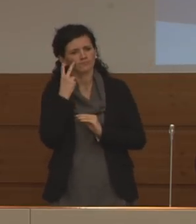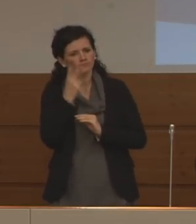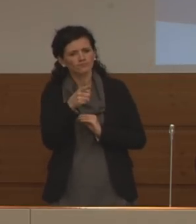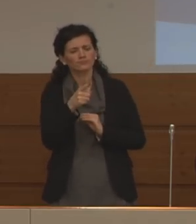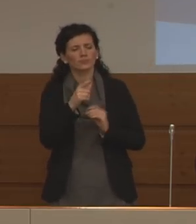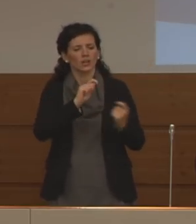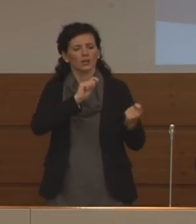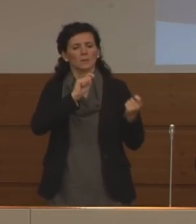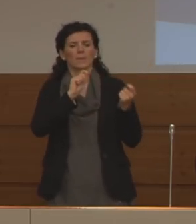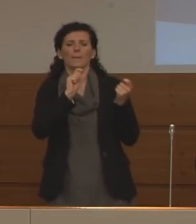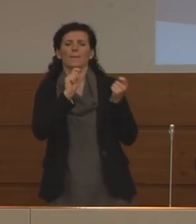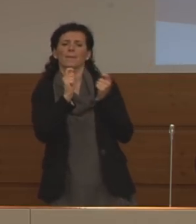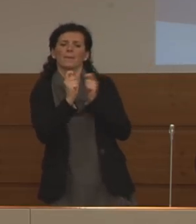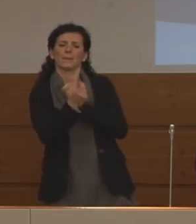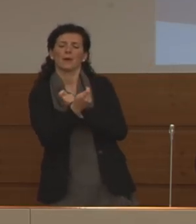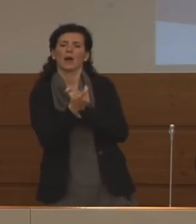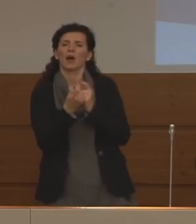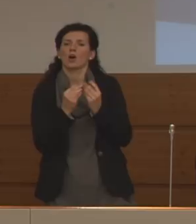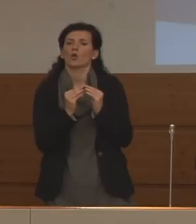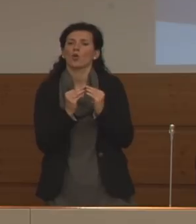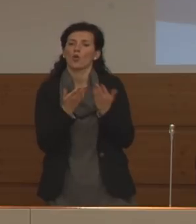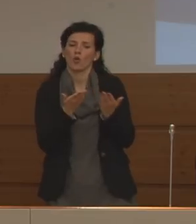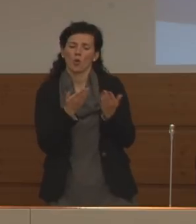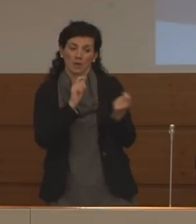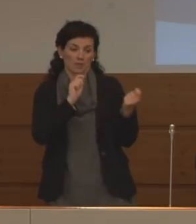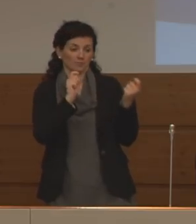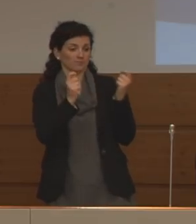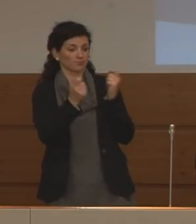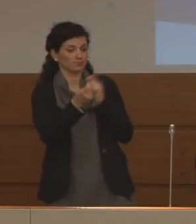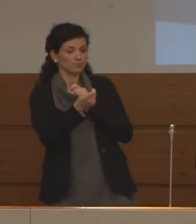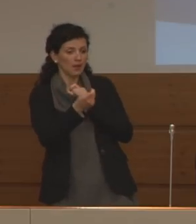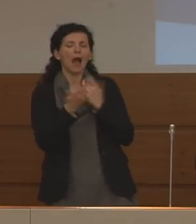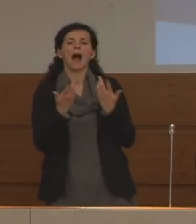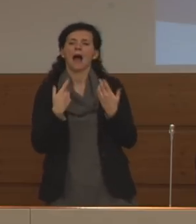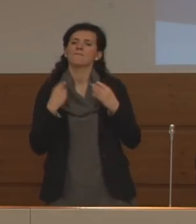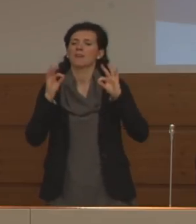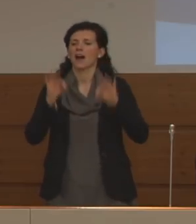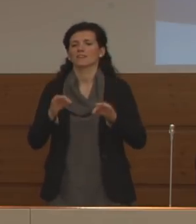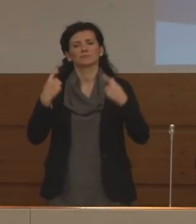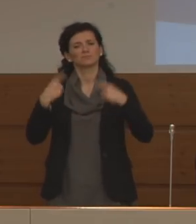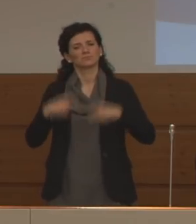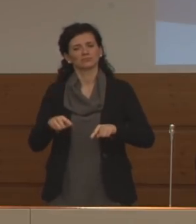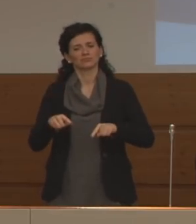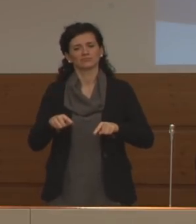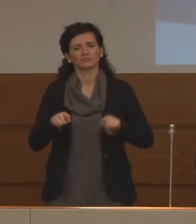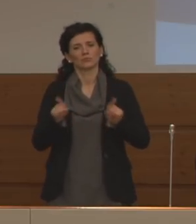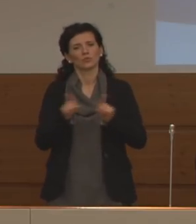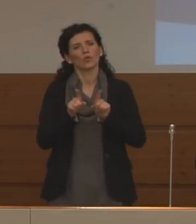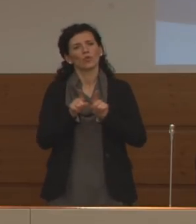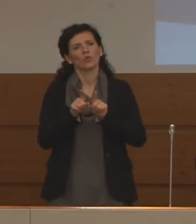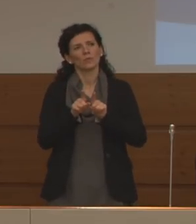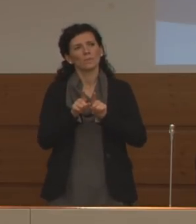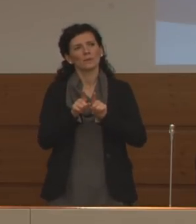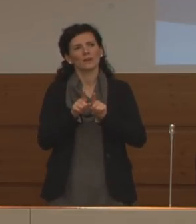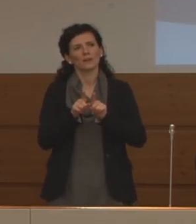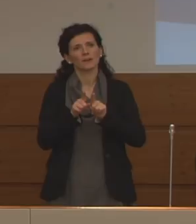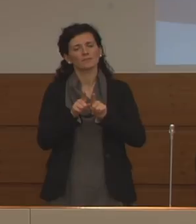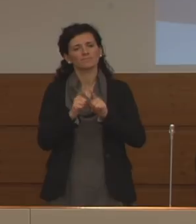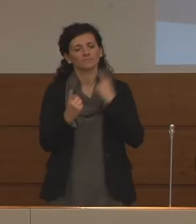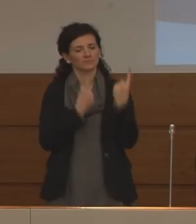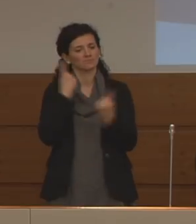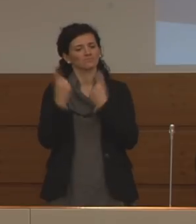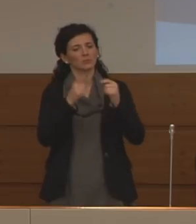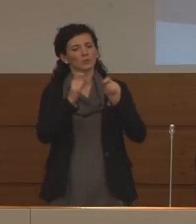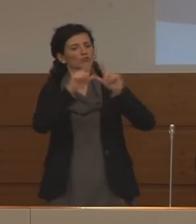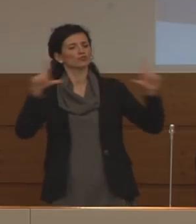pensando che siamo arrivati in qualche misura definire uno scenario non